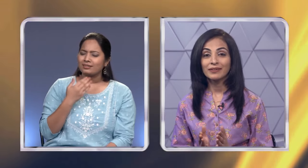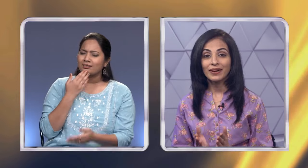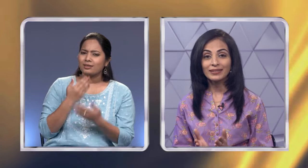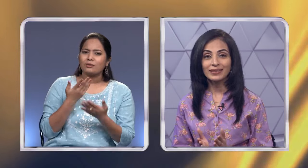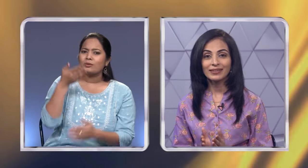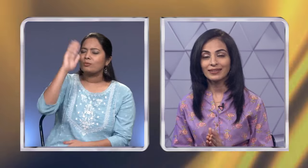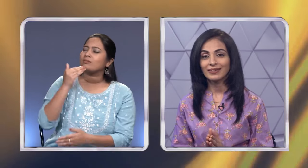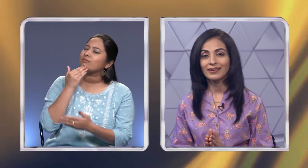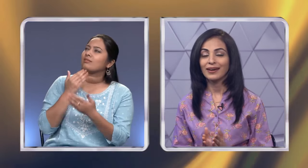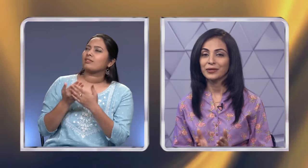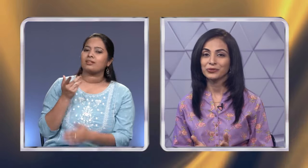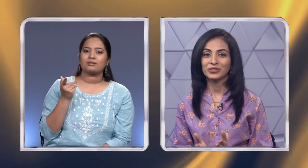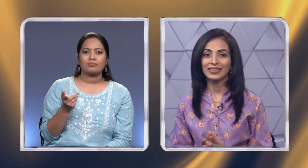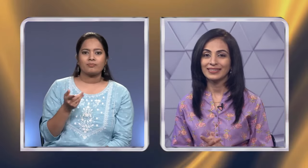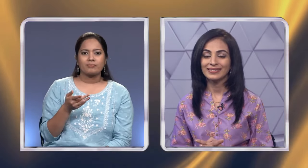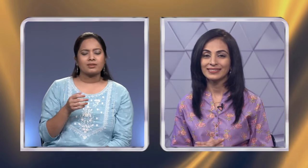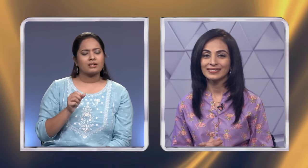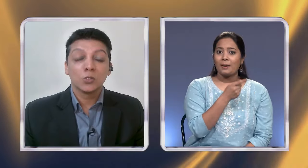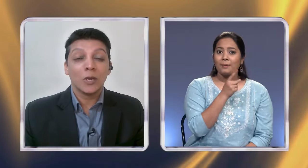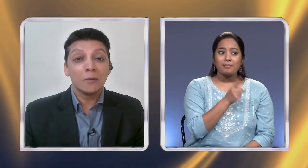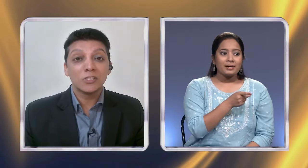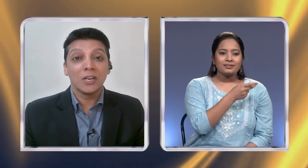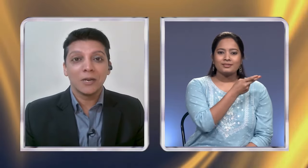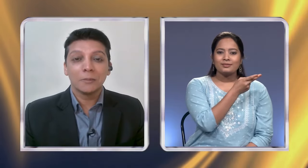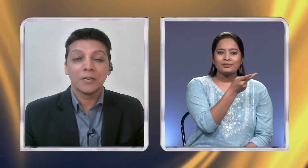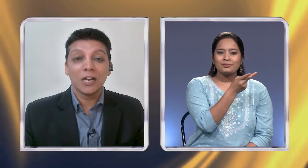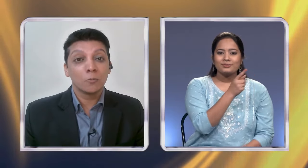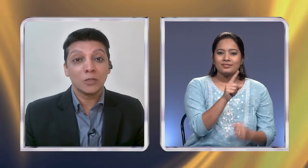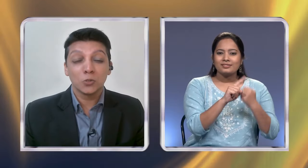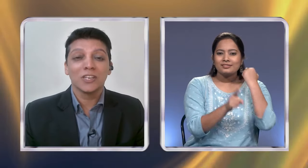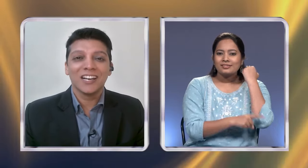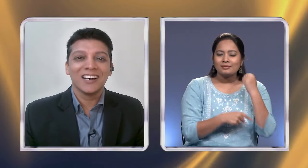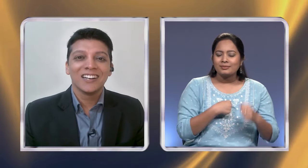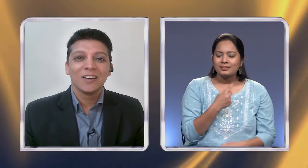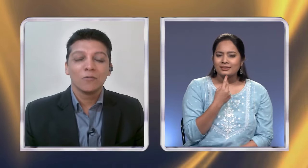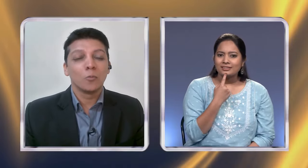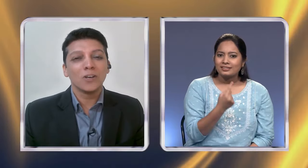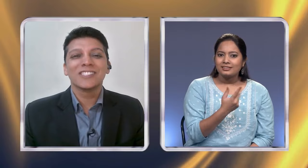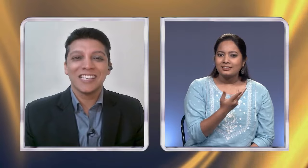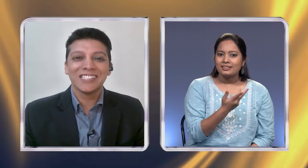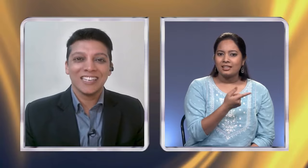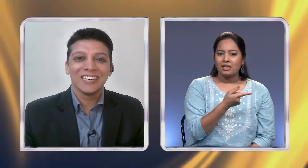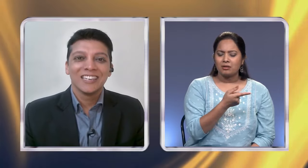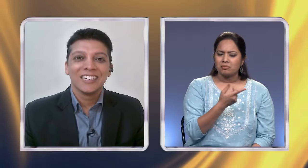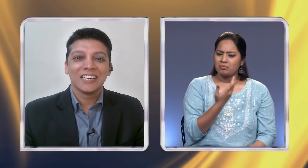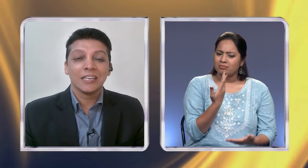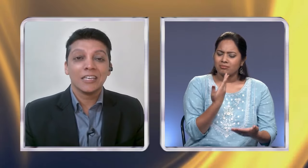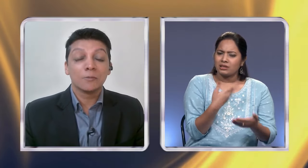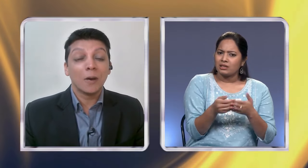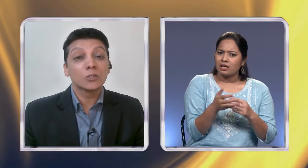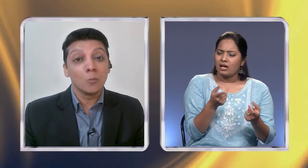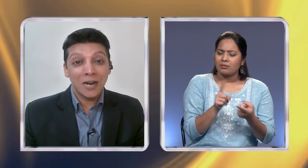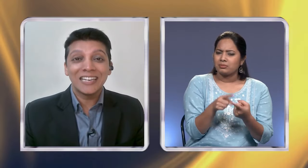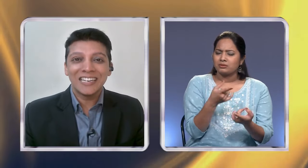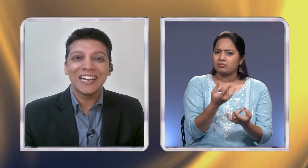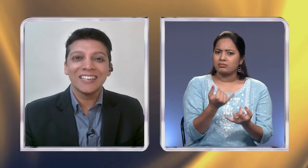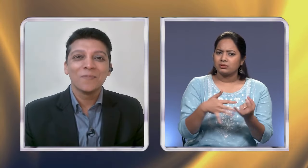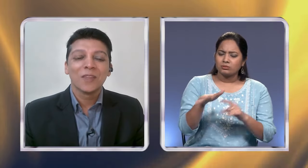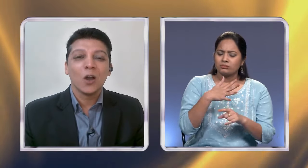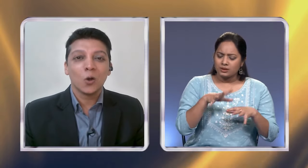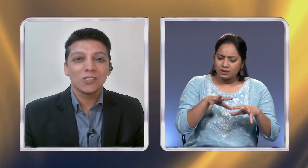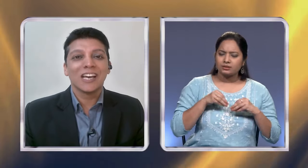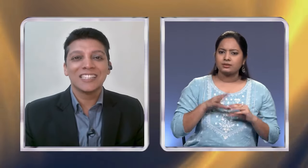का धन्यवाद कर रहे हैं आयुष के लिए। जो एंड में शिल्पा ने पढ़ा और प्रत्युष ने कहा वो बहुत सच है कि इस बात को मान लेना